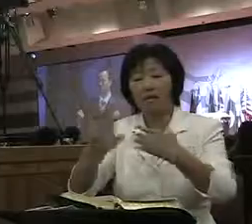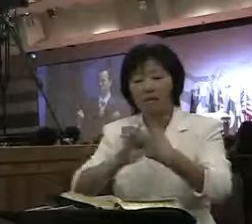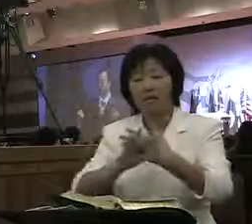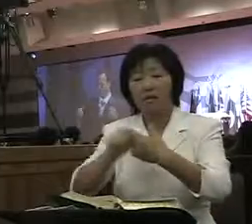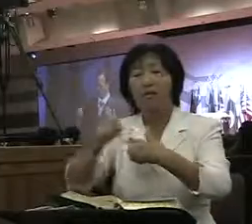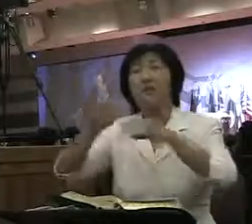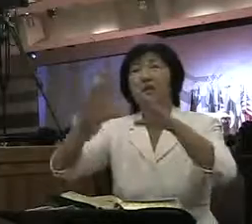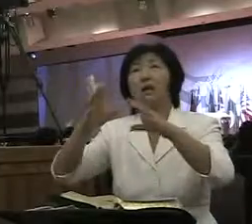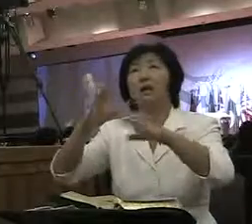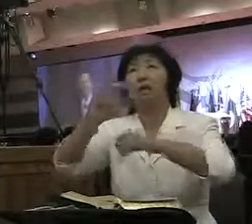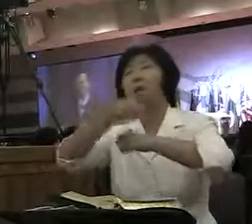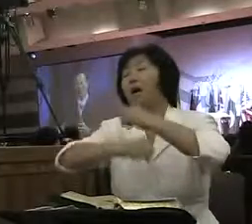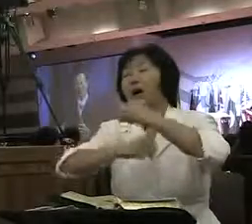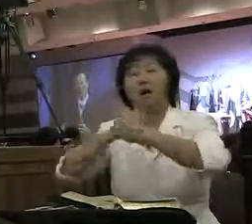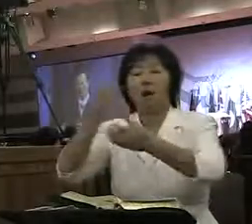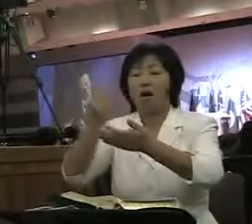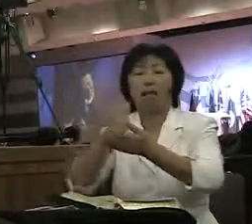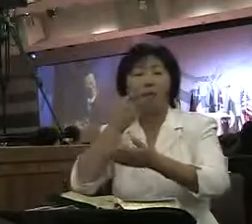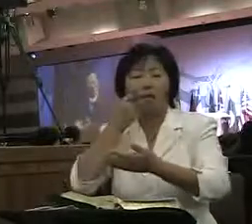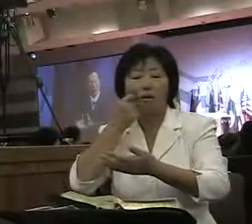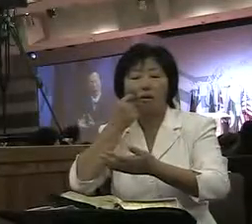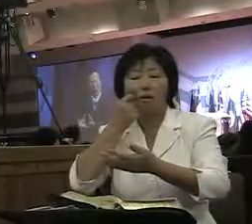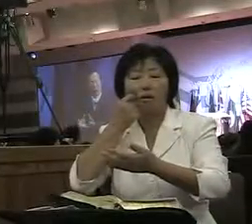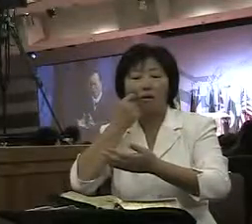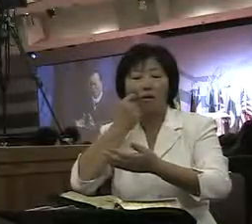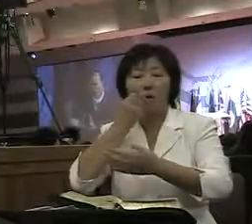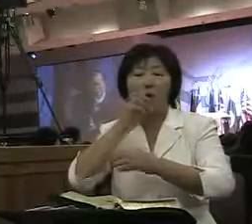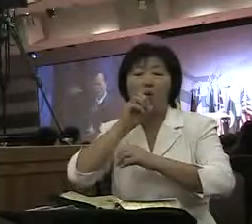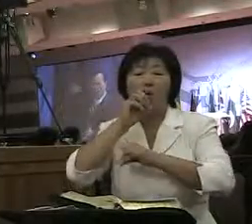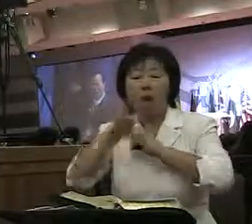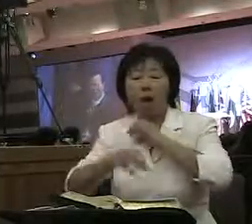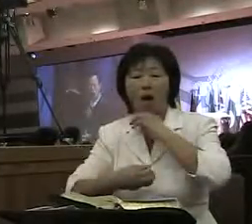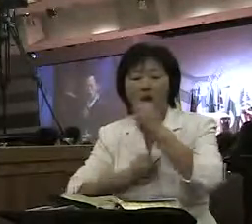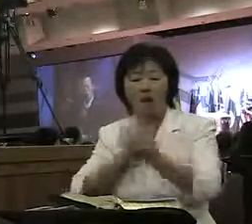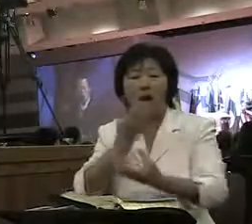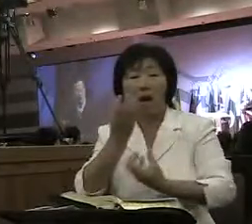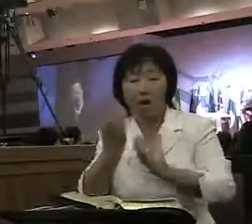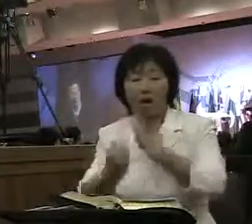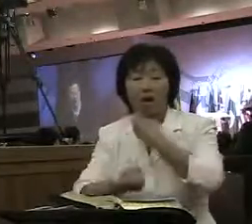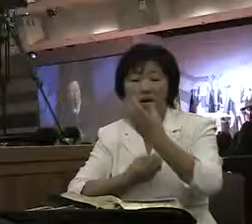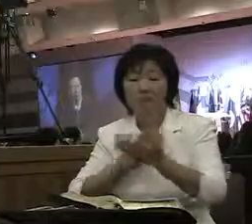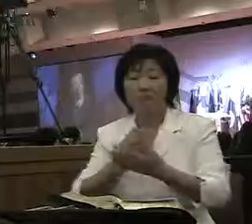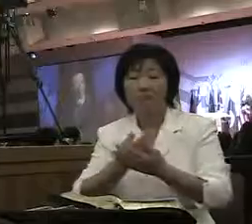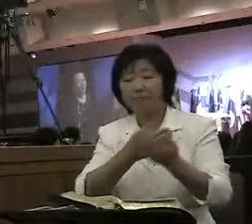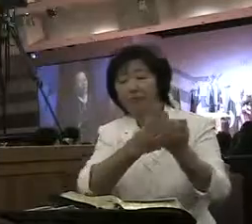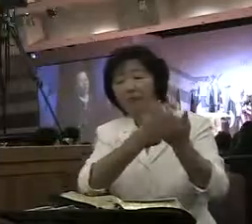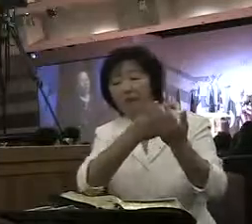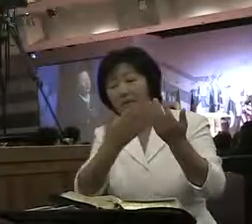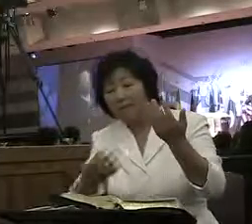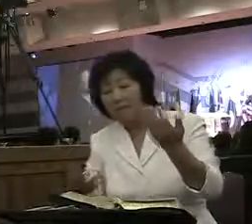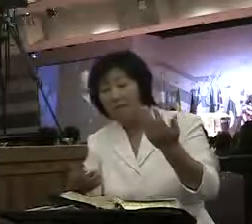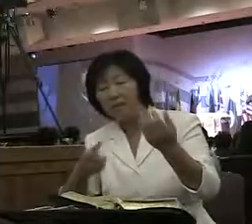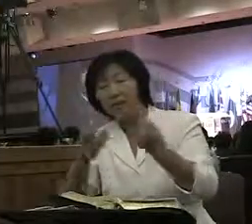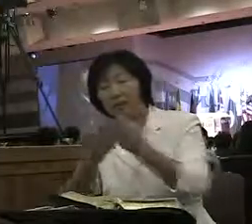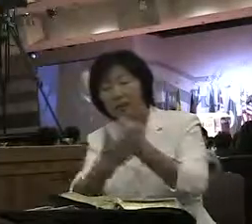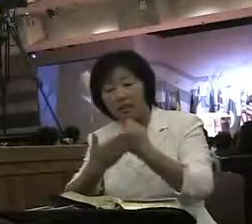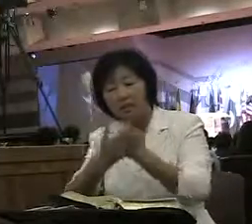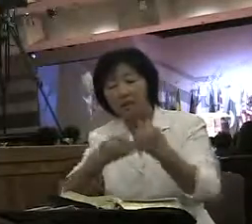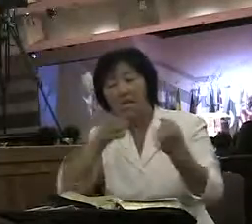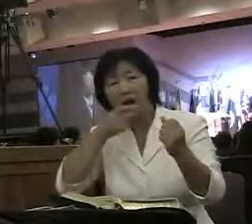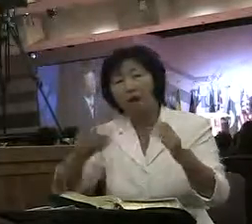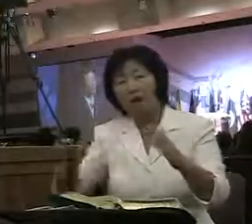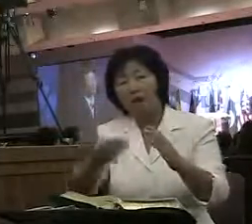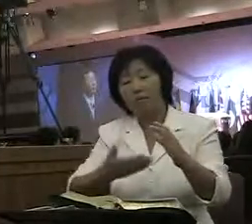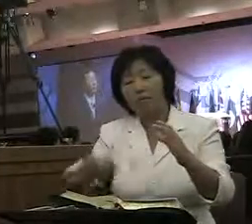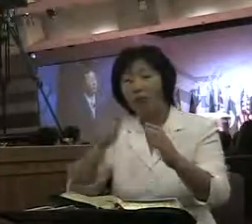못하고, 회개하지 못하니까, 깨끗한 그릇이 되지 못하니까 흐르고 있는 은혜의 강물을 받아들일 수 있는 그릇이